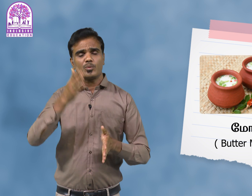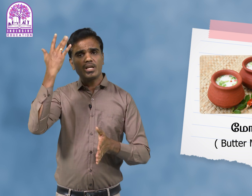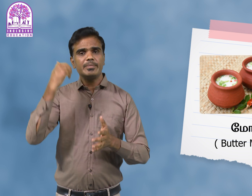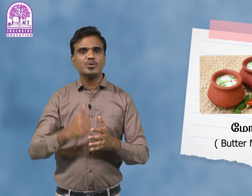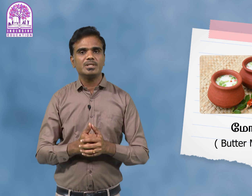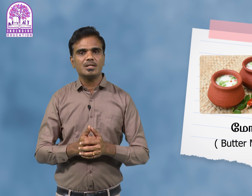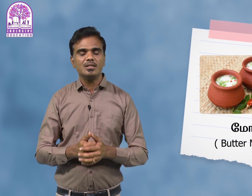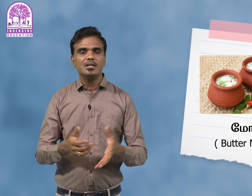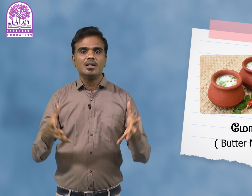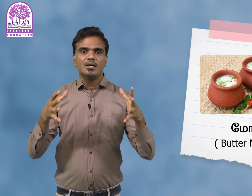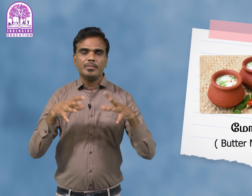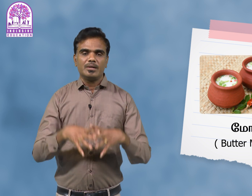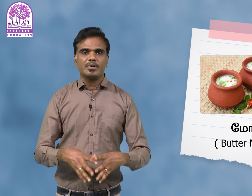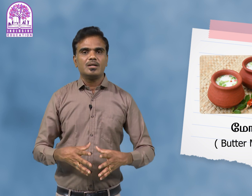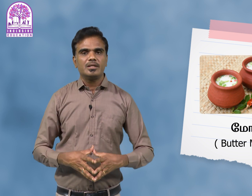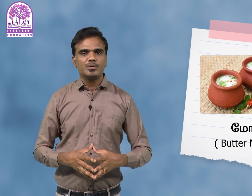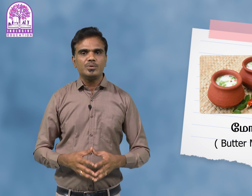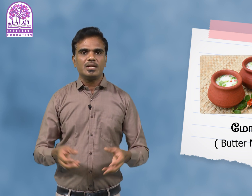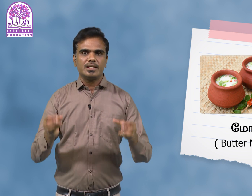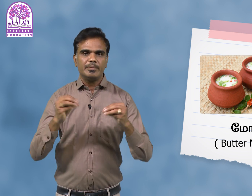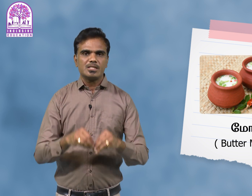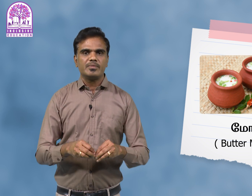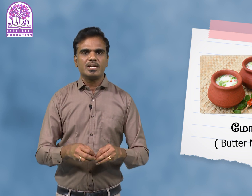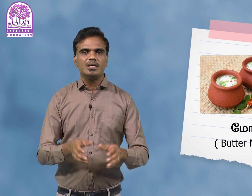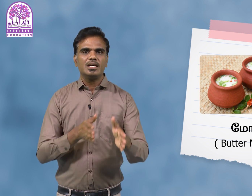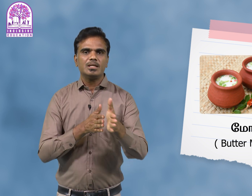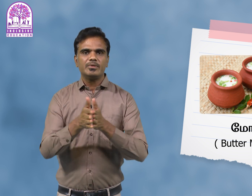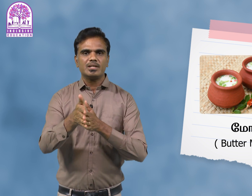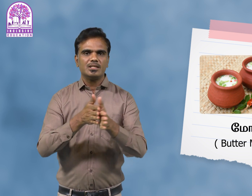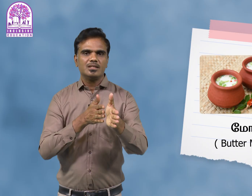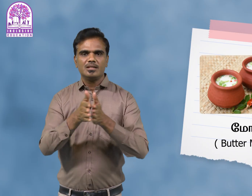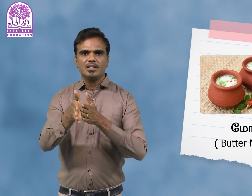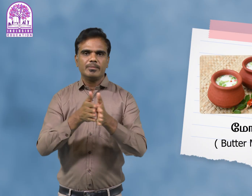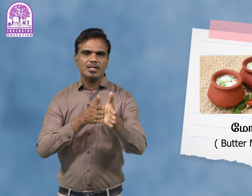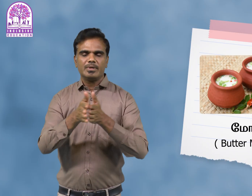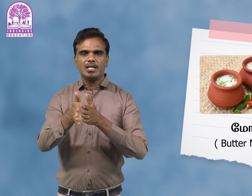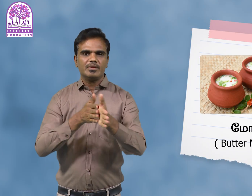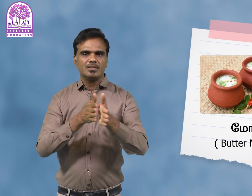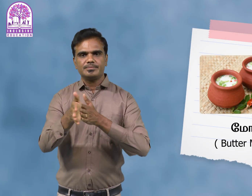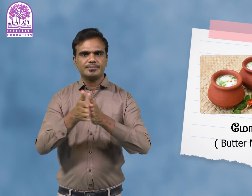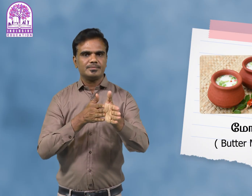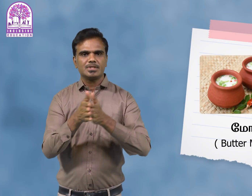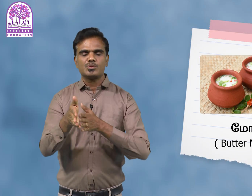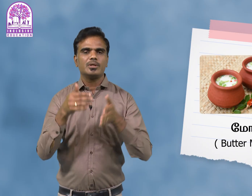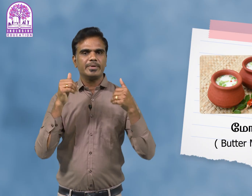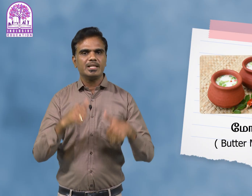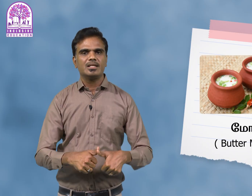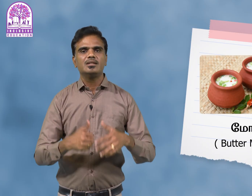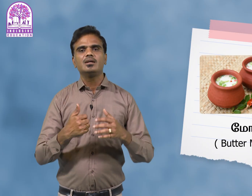முன்னெல்லாம் எப்படி இருக்கும் பார்த்தீங்கன்னா, கர்ட் இருக்கும், அதில் தண்ணி மிக்ஸ் பண்ணுவாங்க, அதை என்ன பண்ணுவாங்க இப்படி நம்ம கடைவாங்க. ஸோ இப்போ என்னென்னா